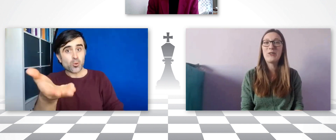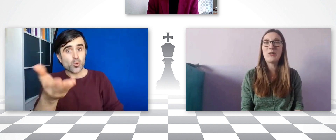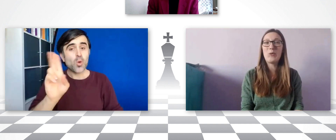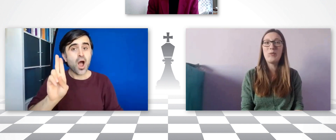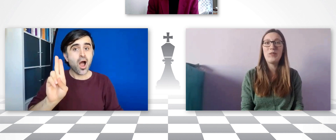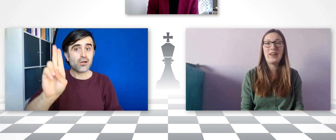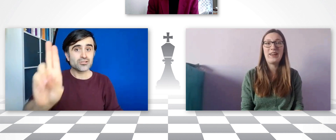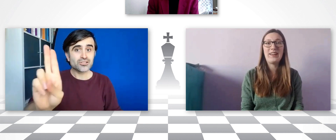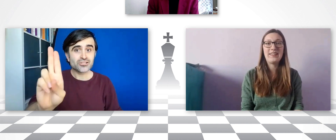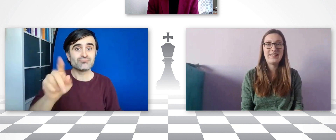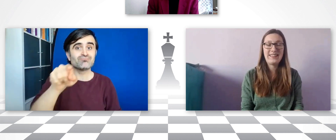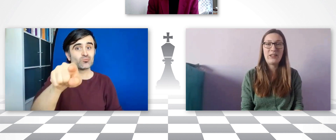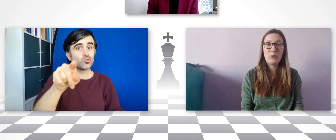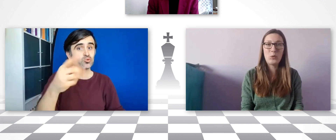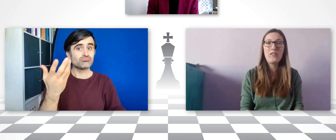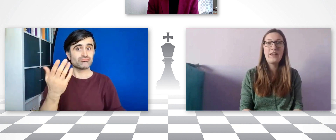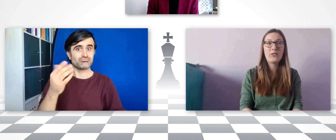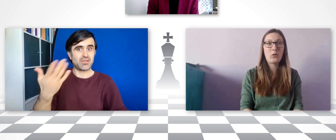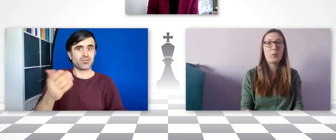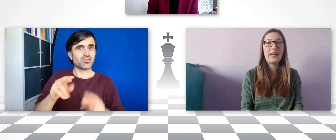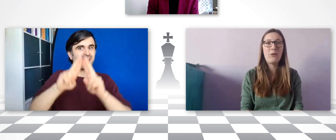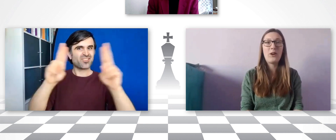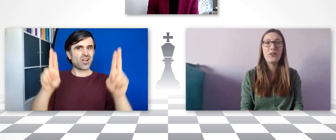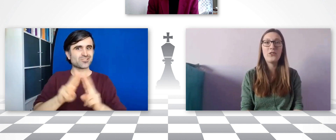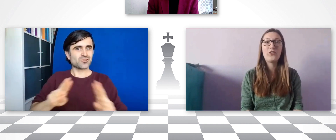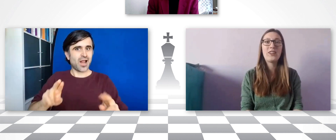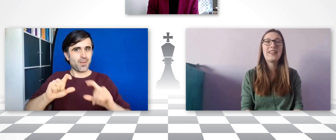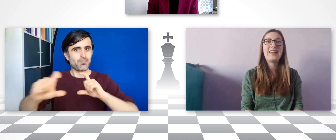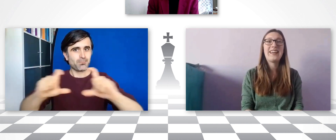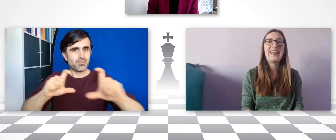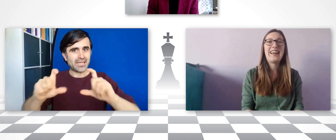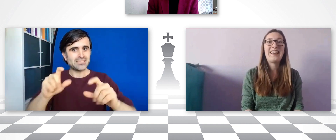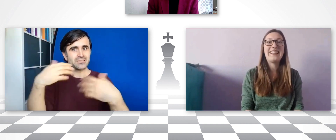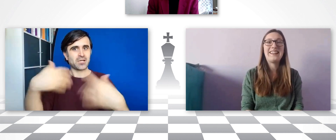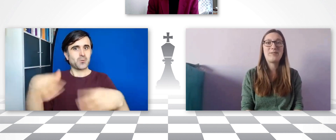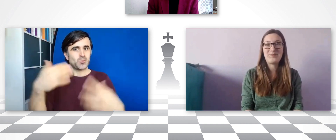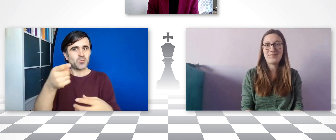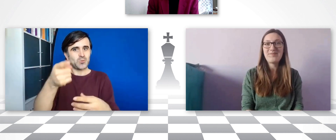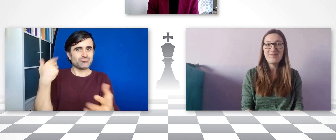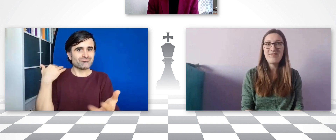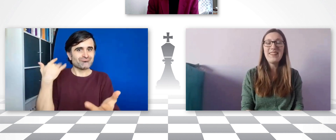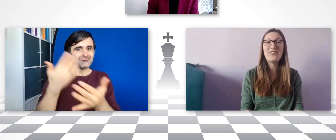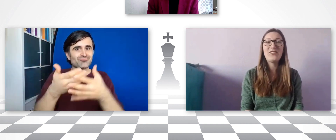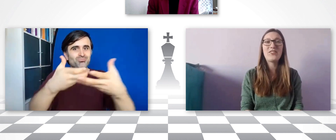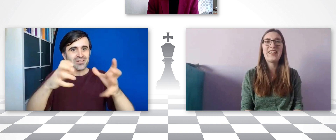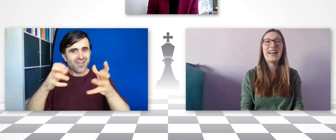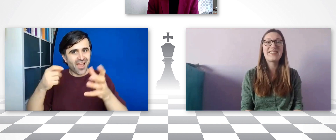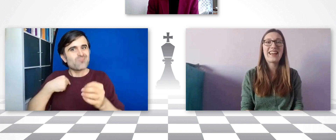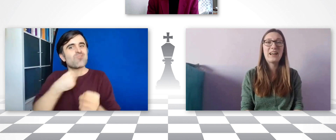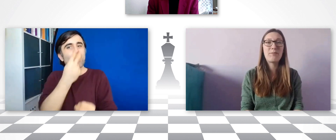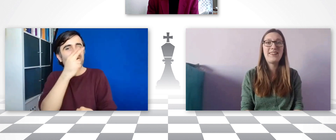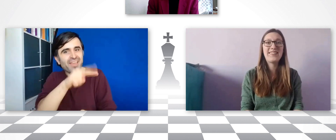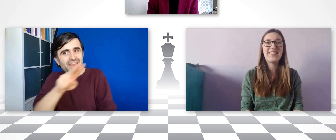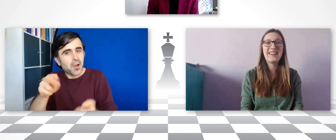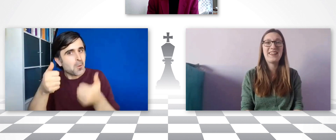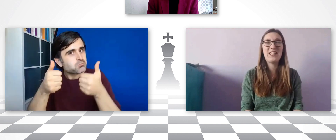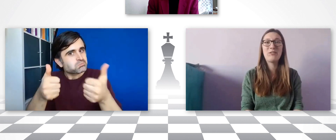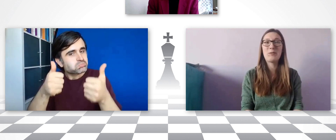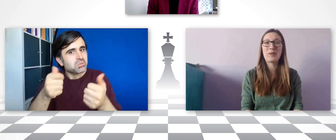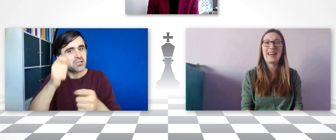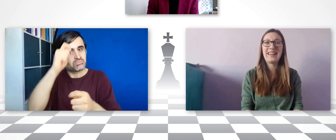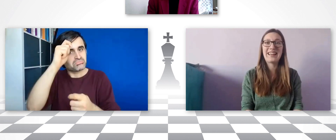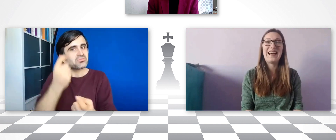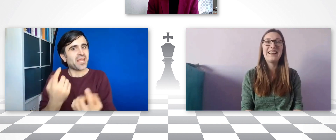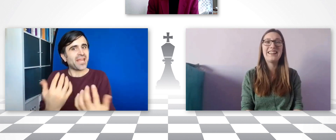ook leuk om de horende wereld, ook bij jou Hans. En internationale schaakmeester. Je hebt